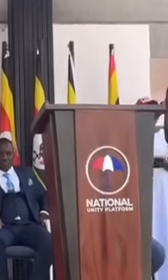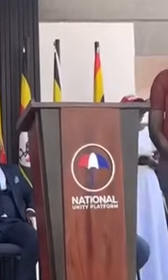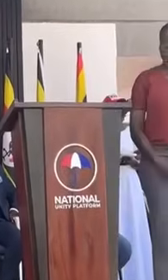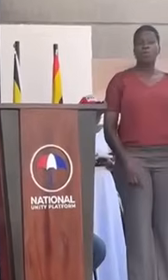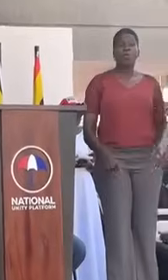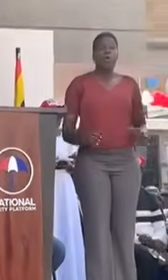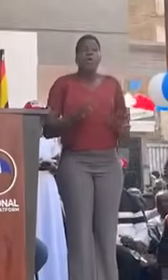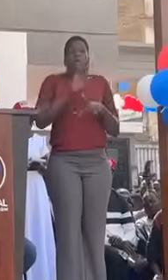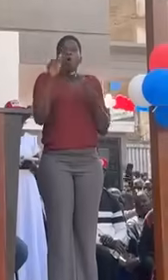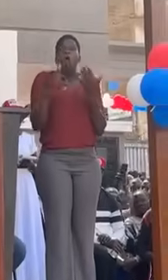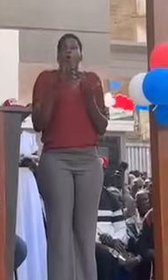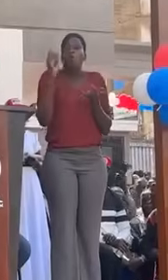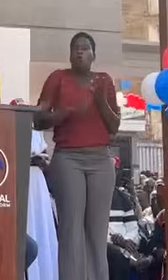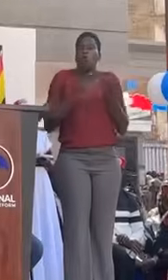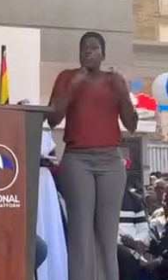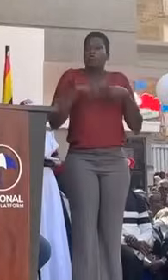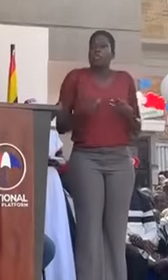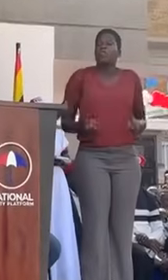byetukola